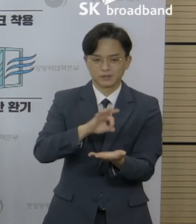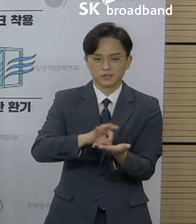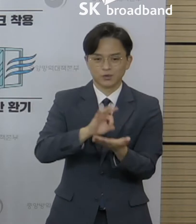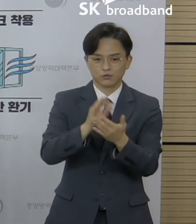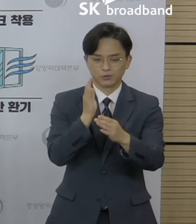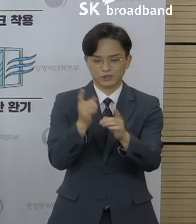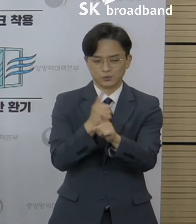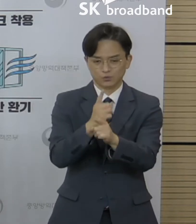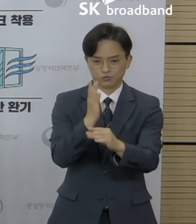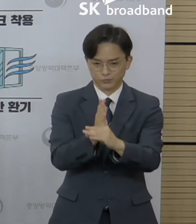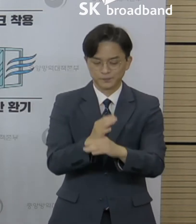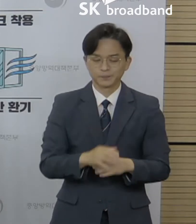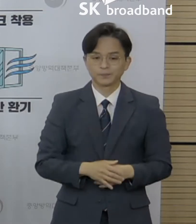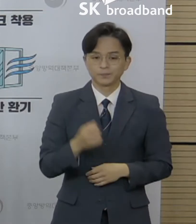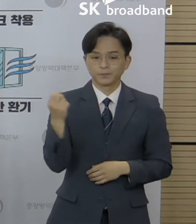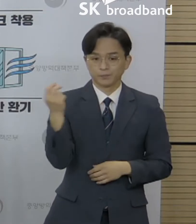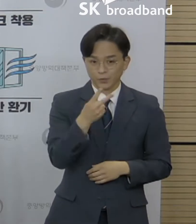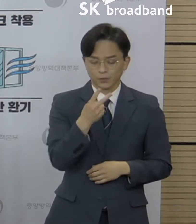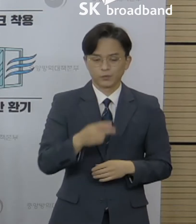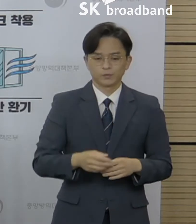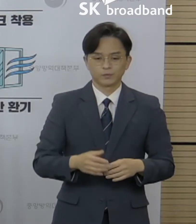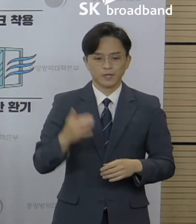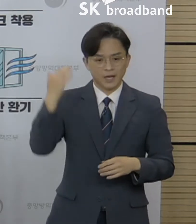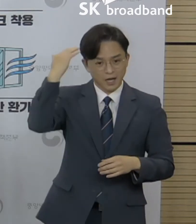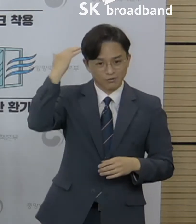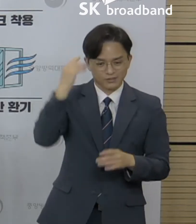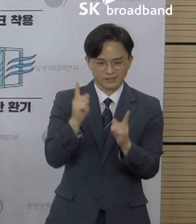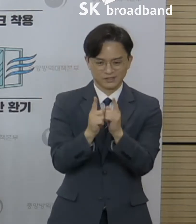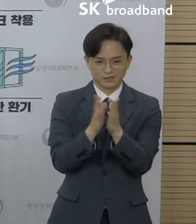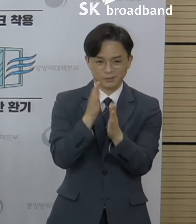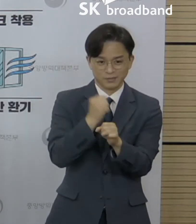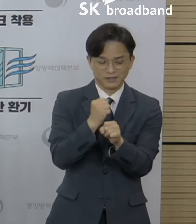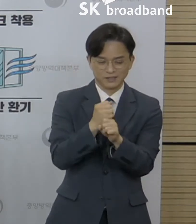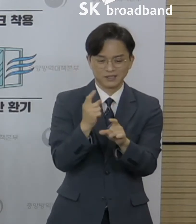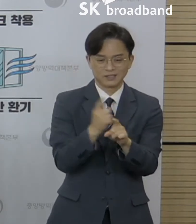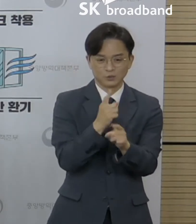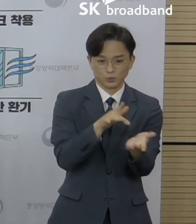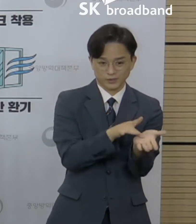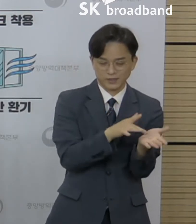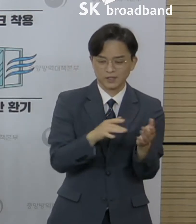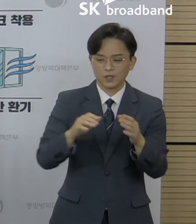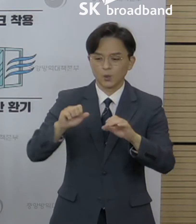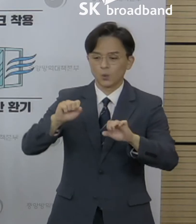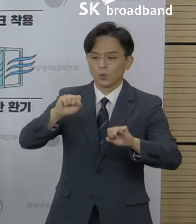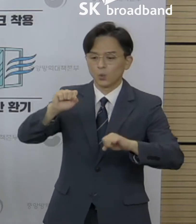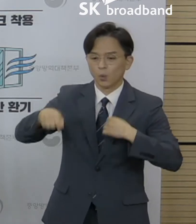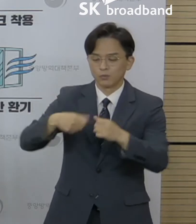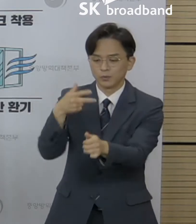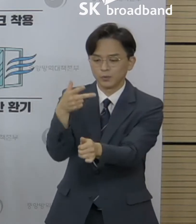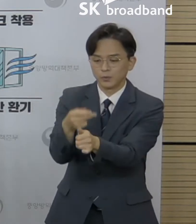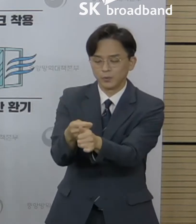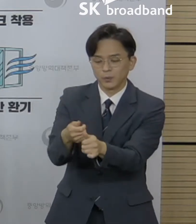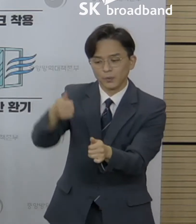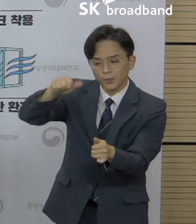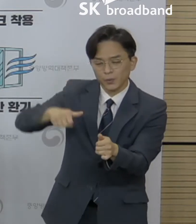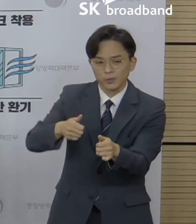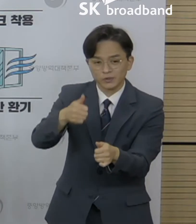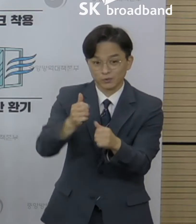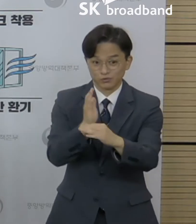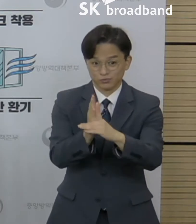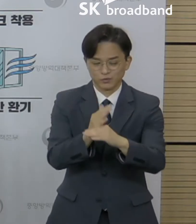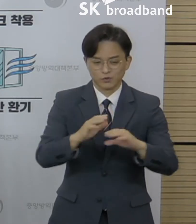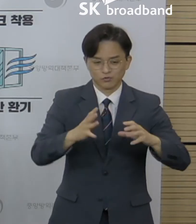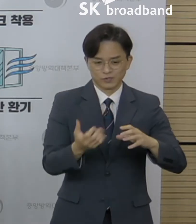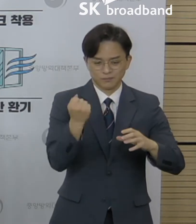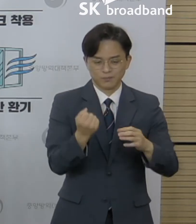항체 치료제의 동물 실험과 관련해서 말씀을 드리면 국립보건연구원 국립감염병연구소에서는